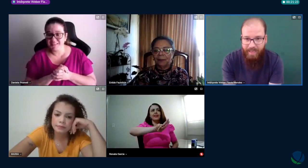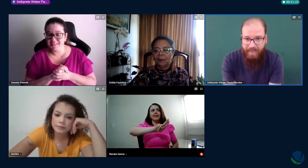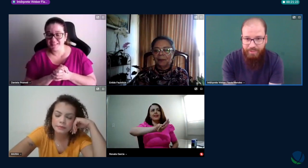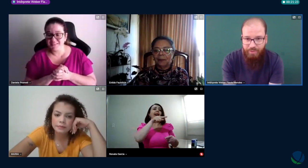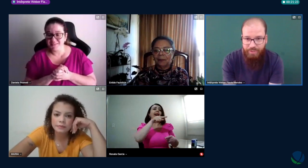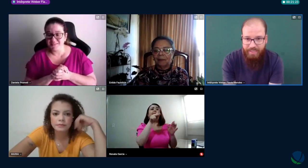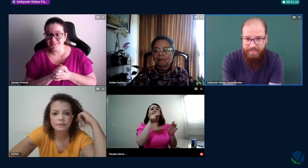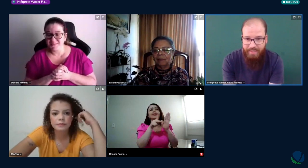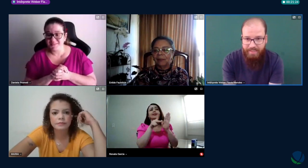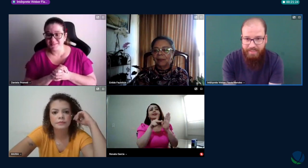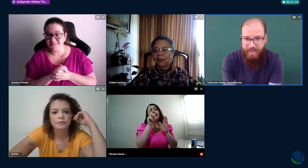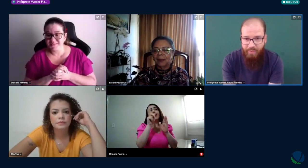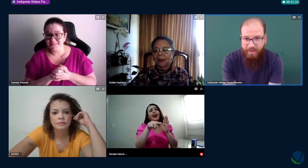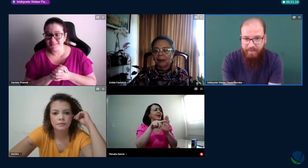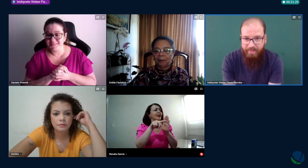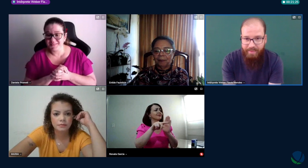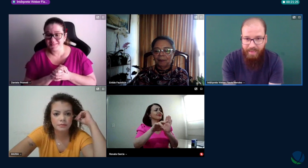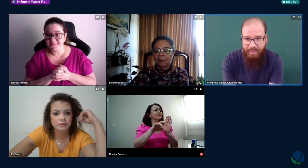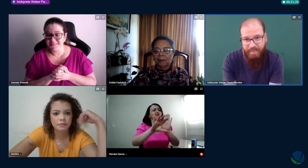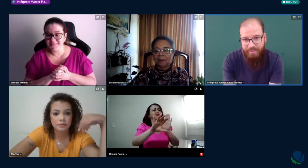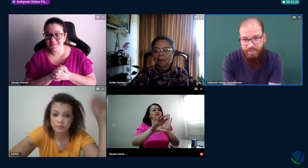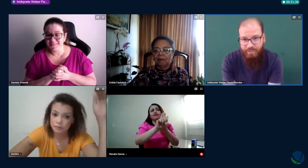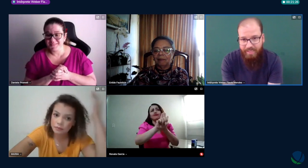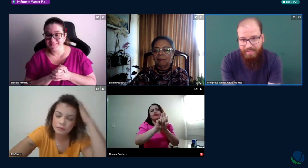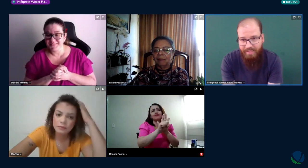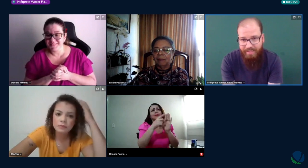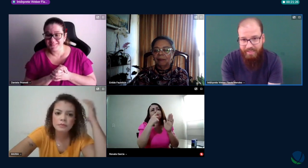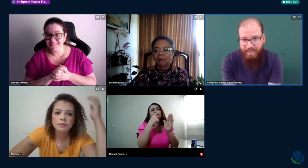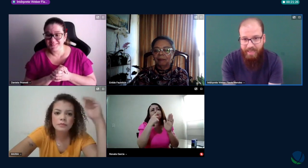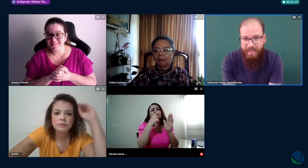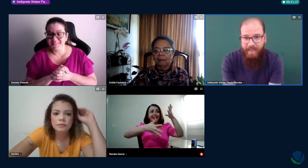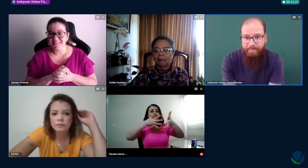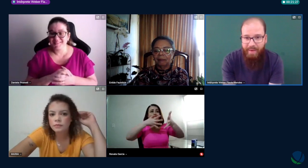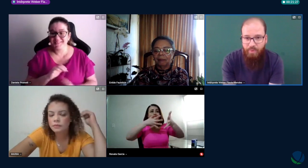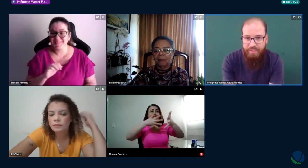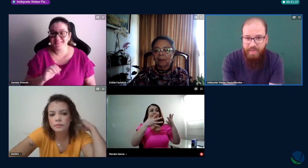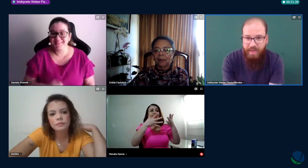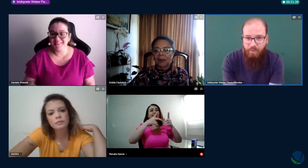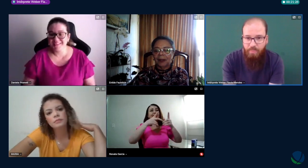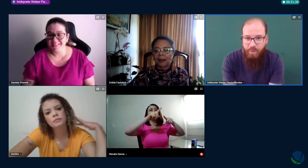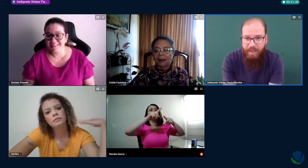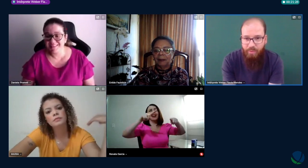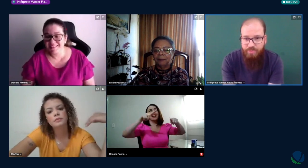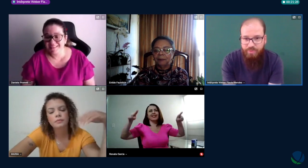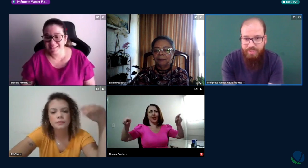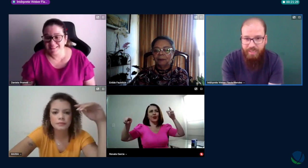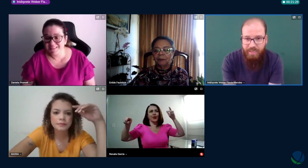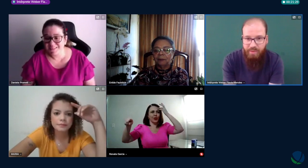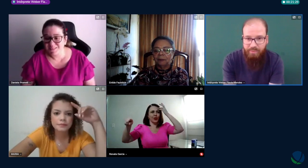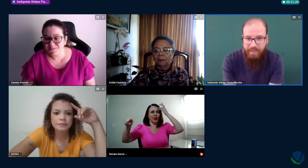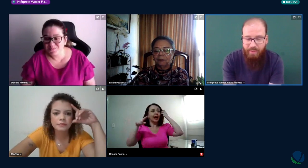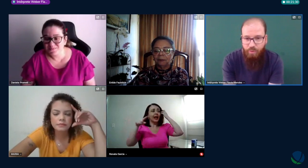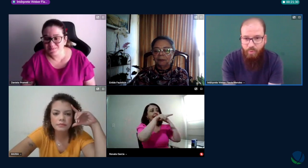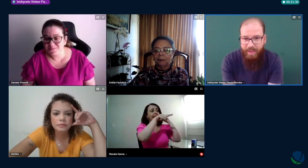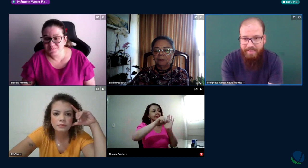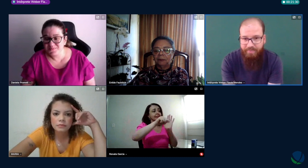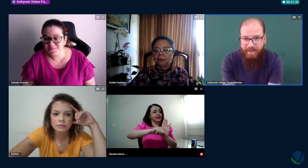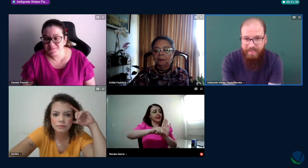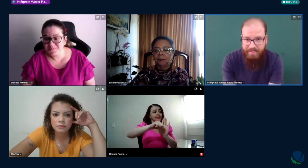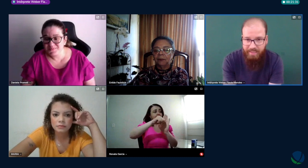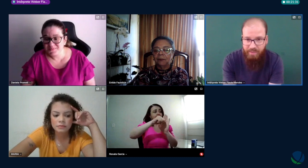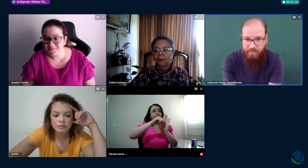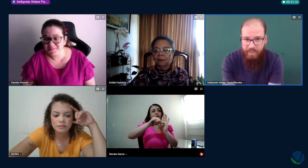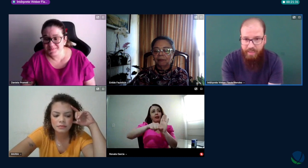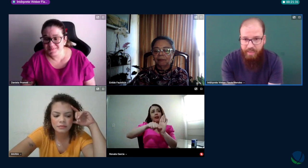onde lá a gente utiliza esse sinal e aqui a gente utiliza assim. E aí é para mostrar como é a construção, né, como é